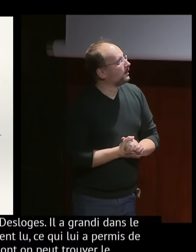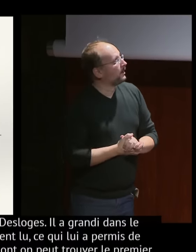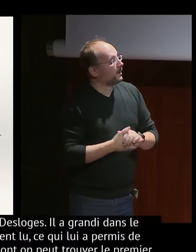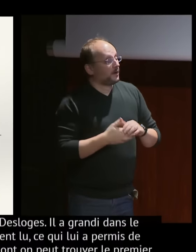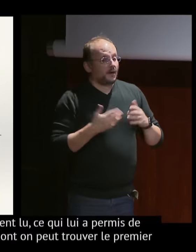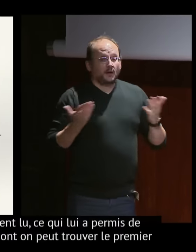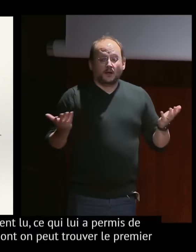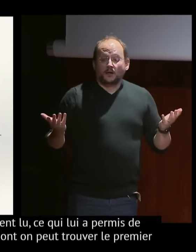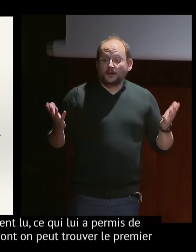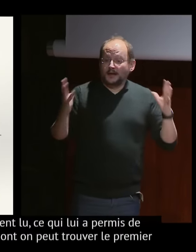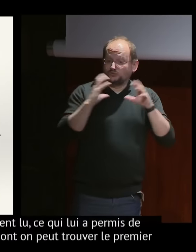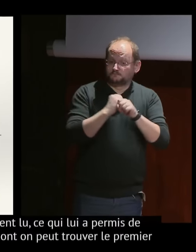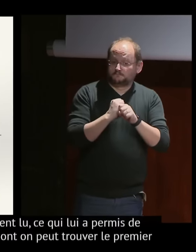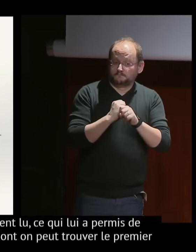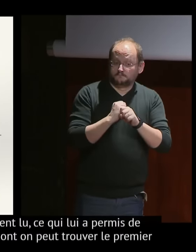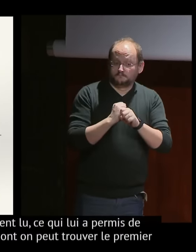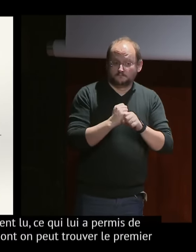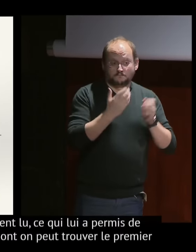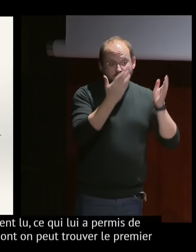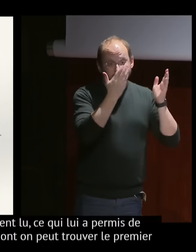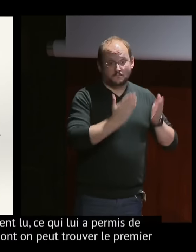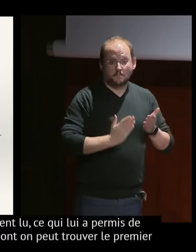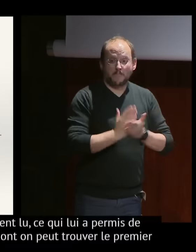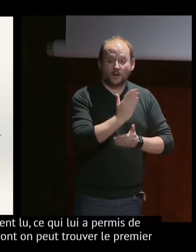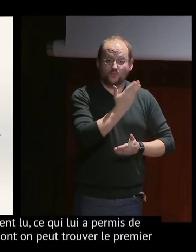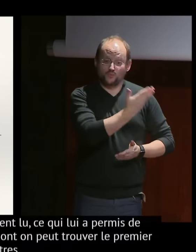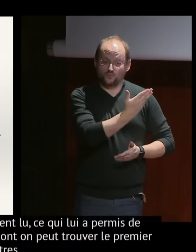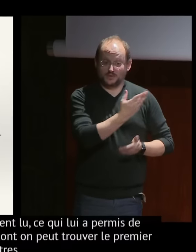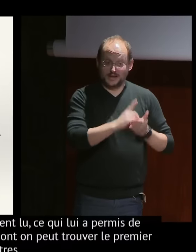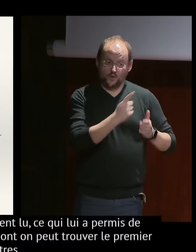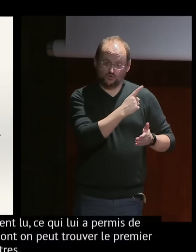à la BNF, mais pas les deux autres.